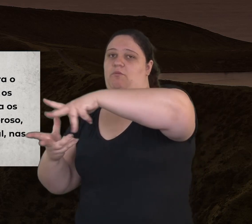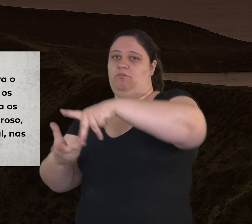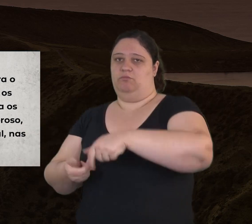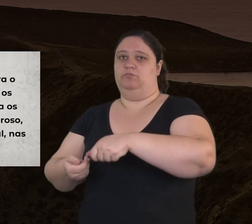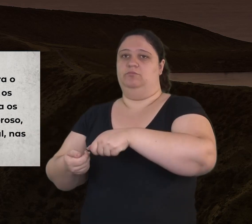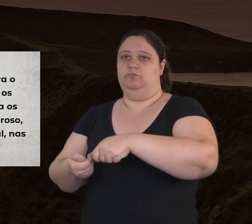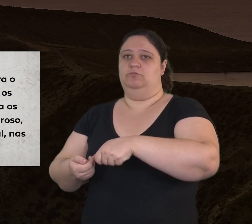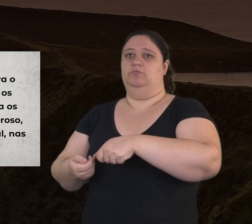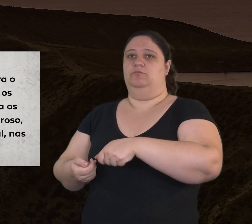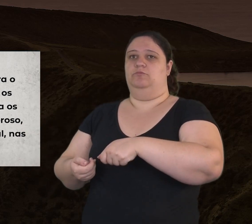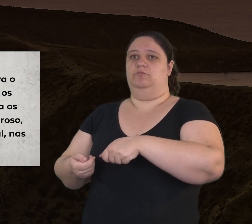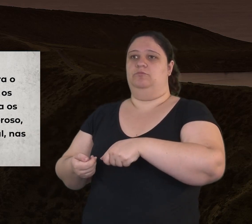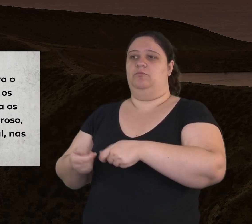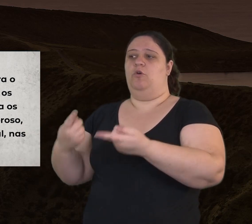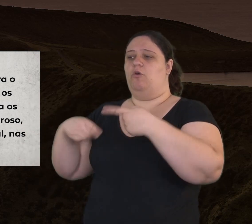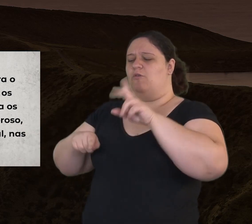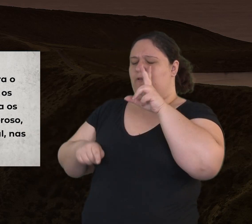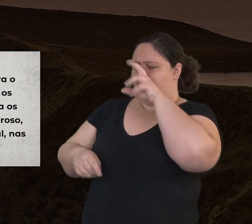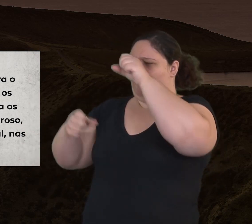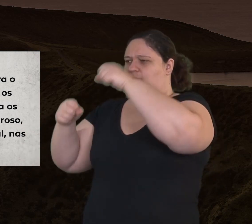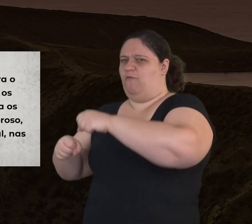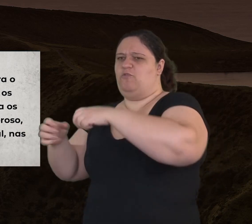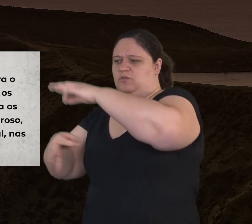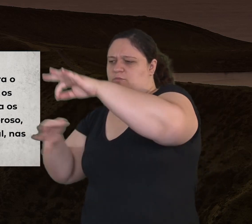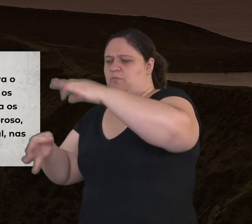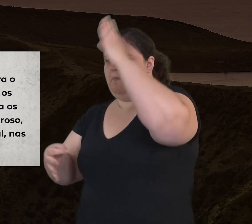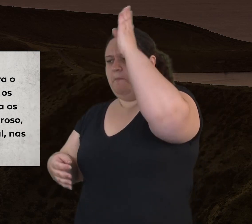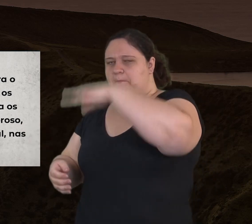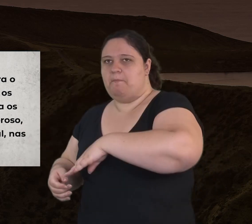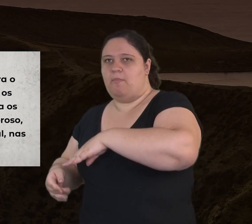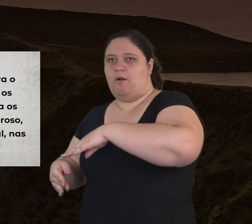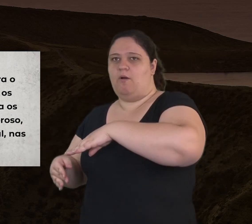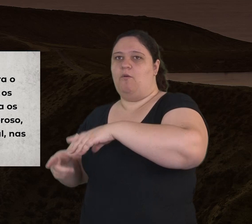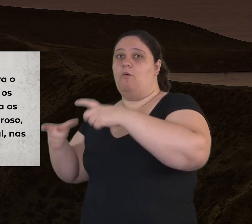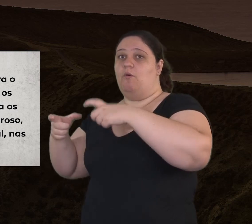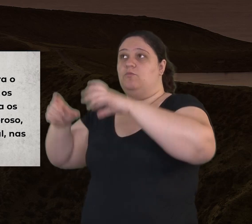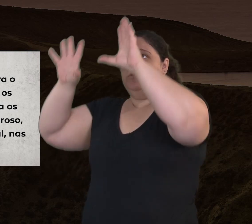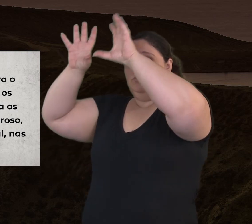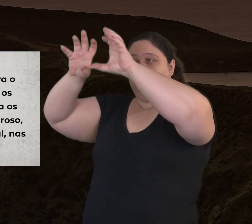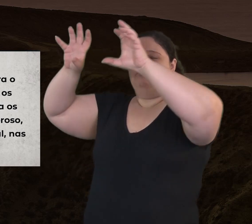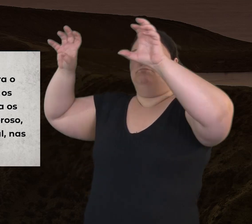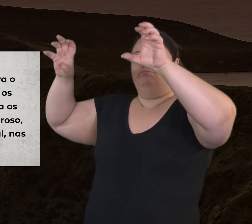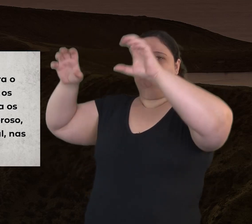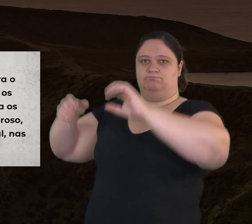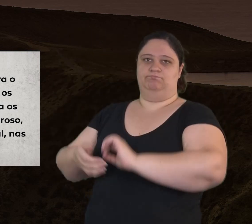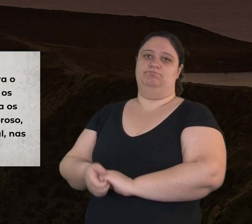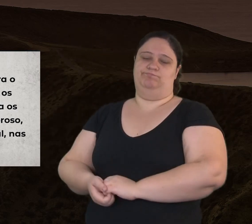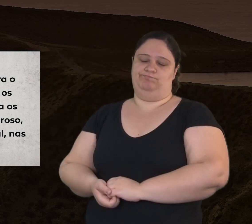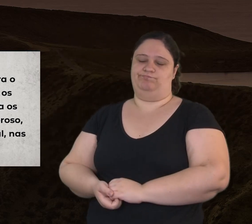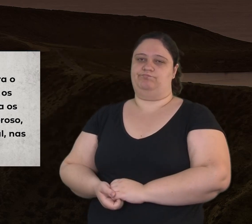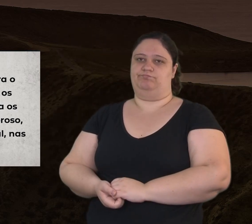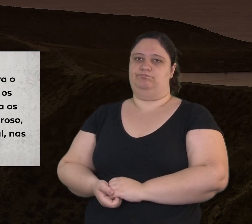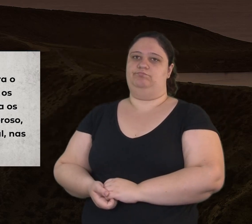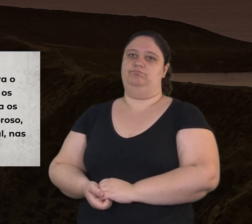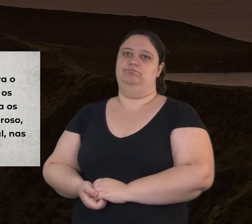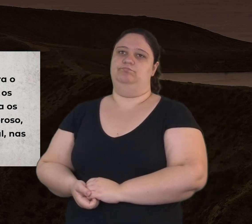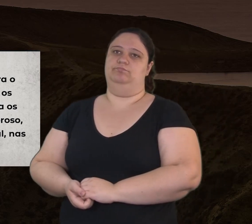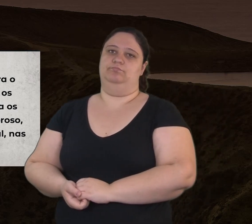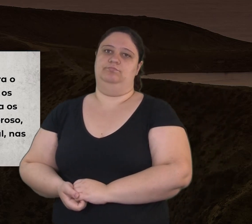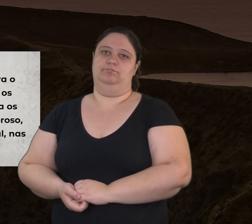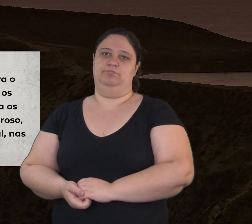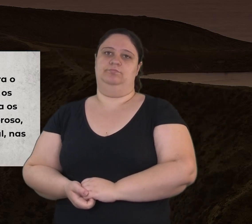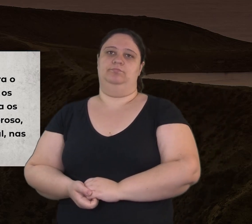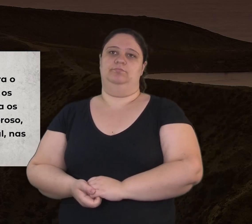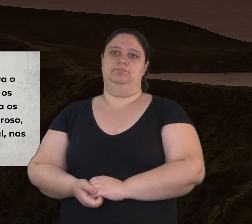contra as forças espirituais do mal nas regiões celestes. Nas regiões celestes. Essas regiões